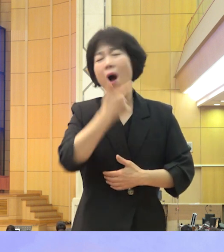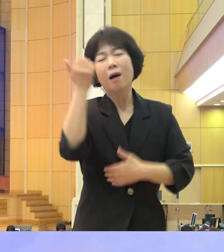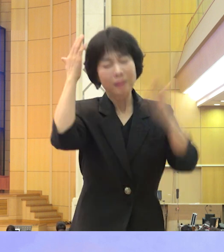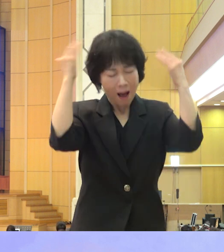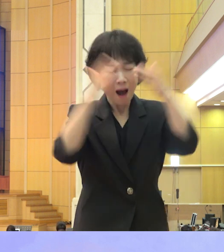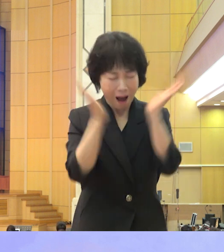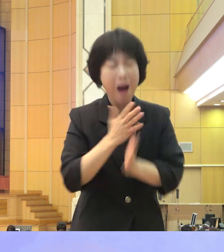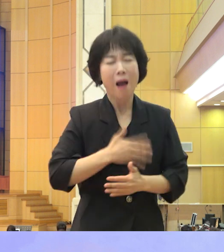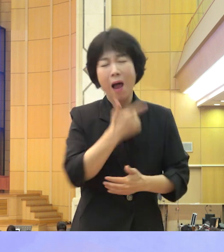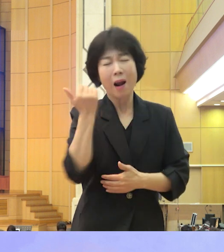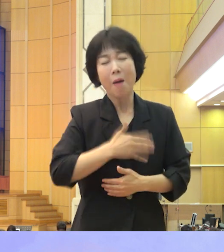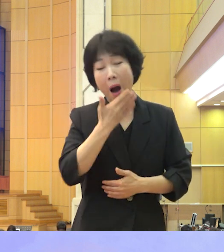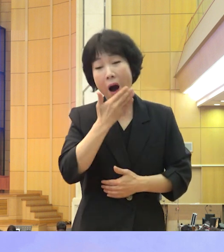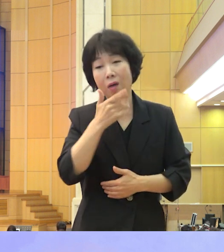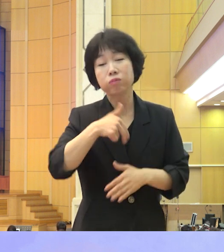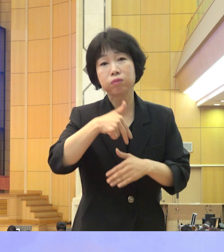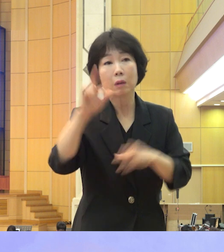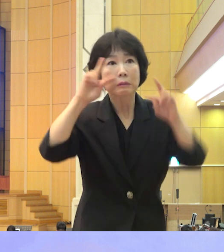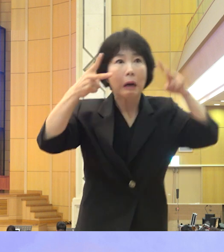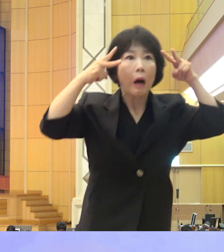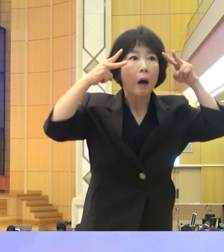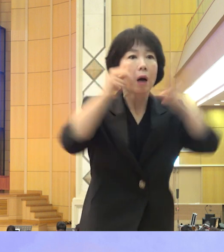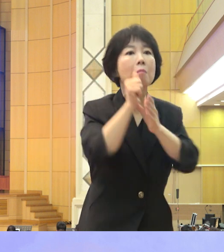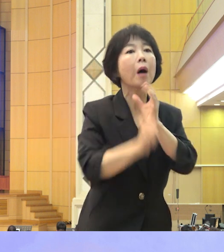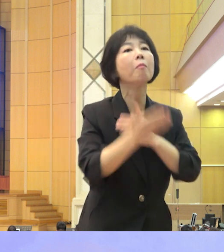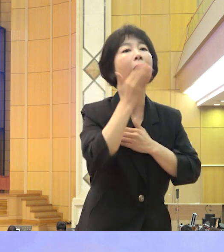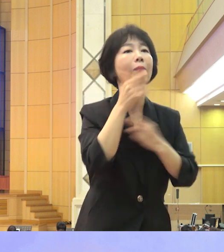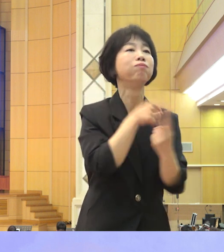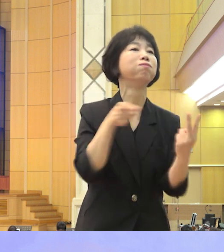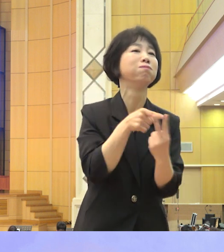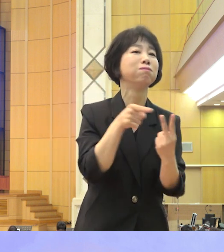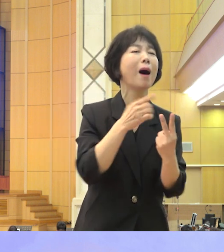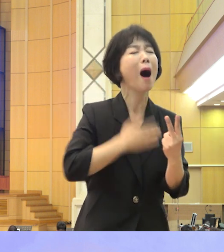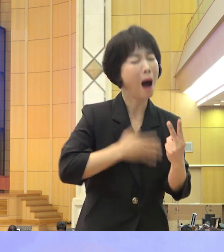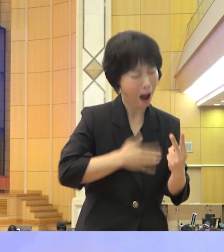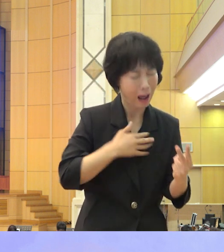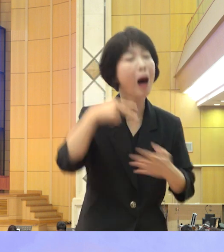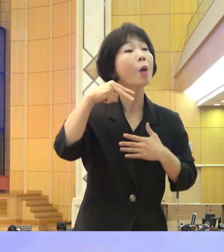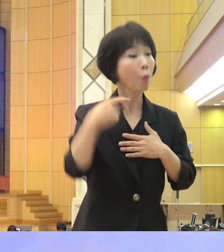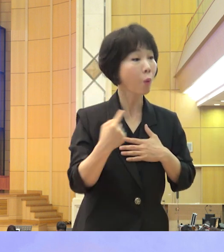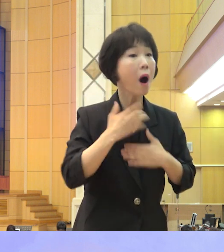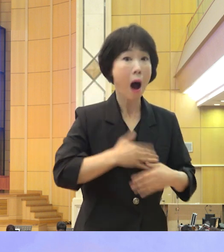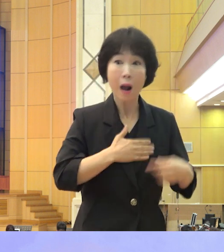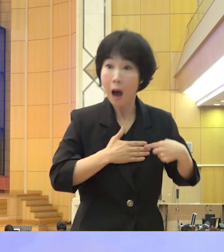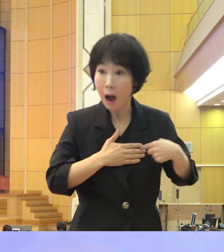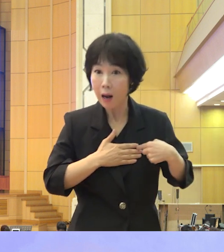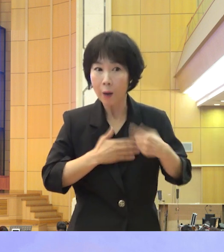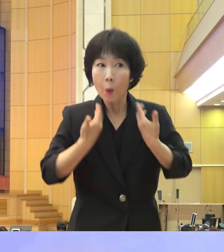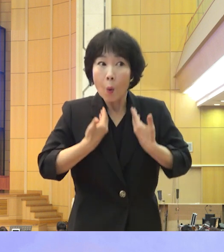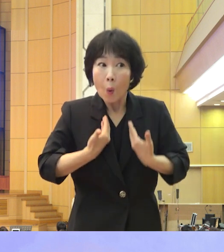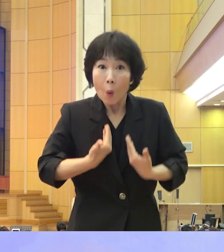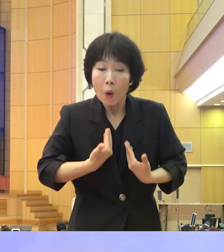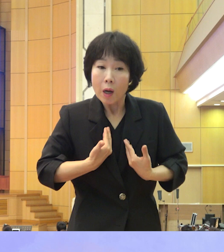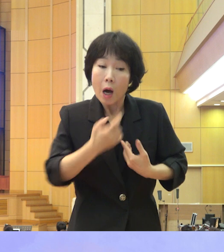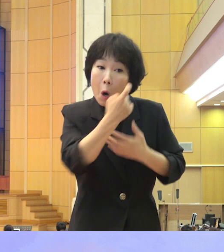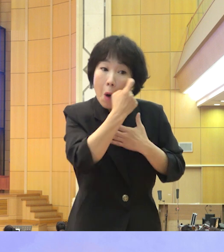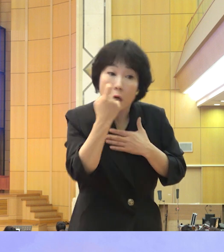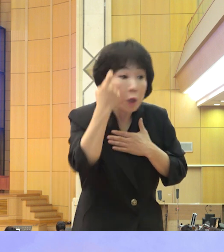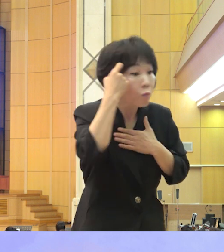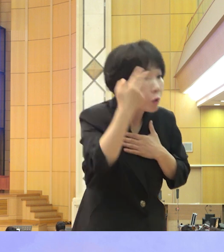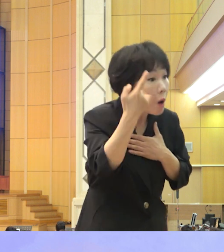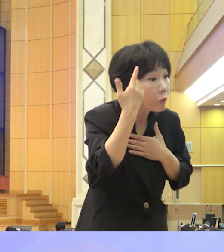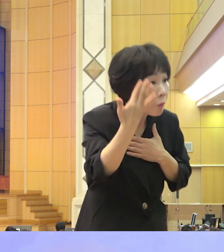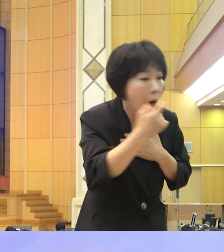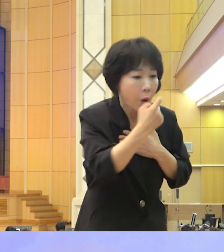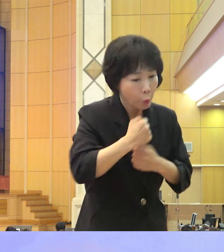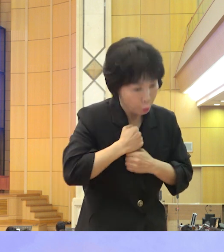착각해서 잘못 갈 수 있기 때문에 안다 하지만 아는 길도 다시 한번 물어가라, 이런 말이